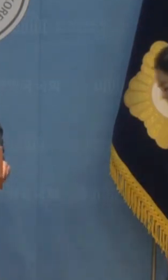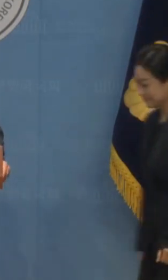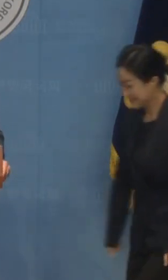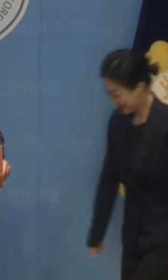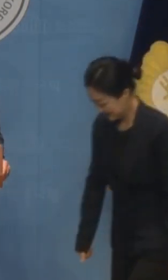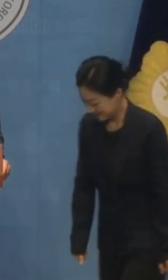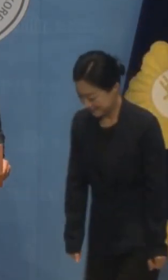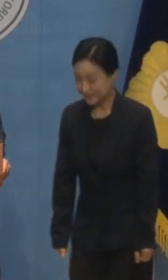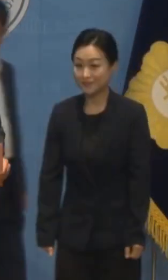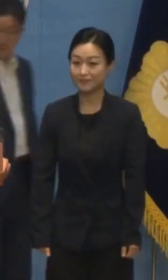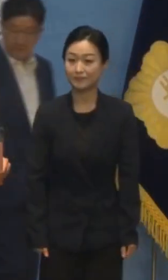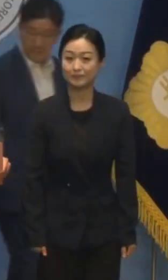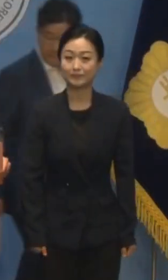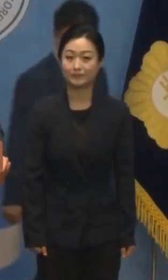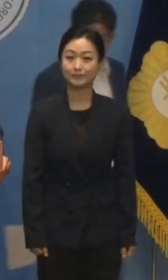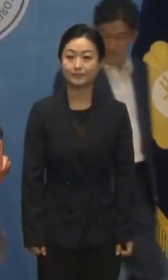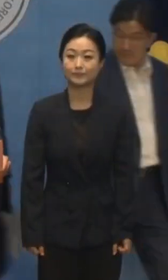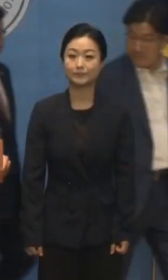안녕하세요.